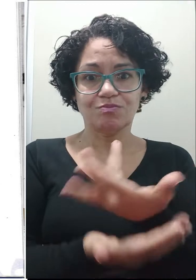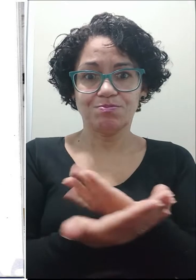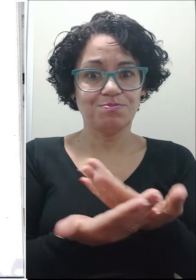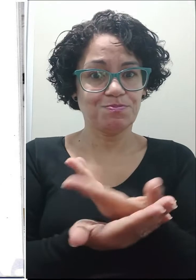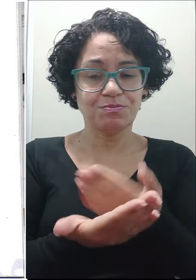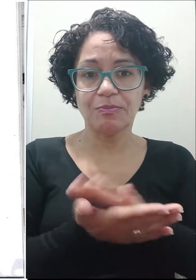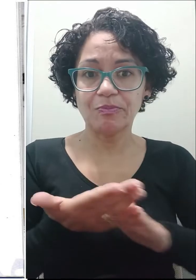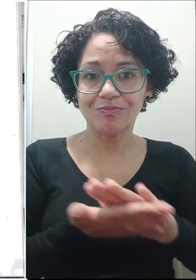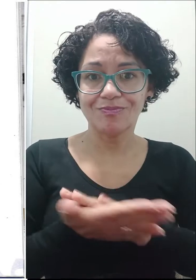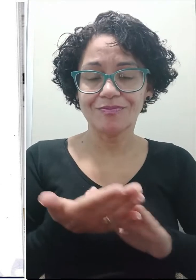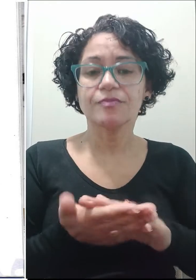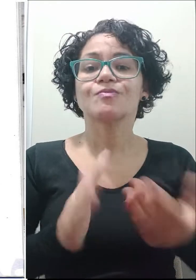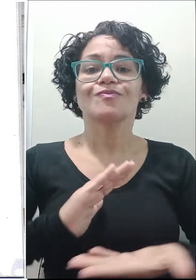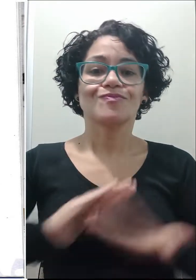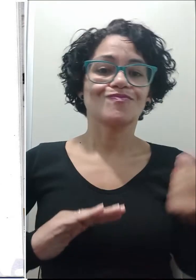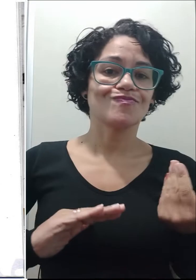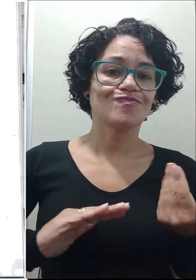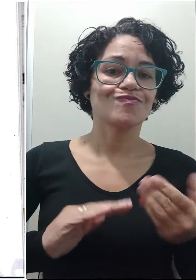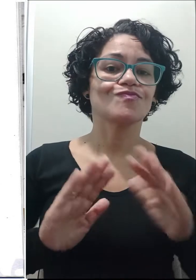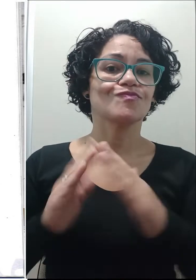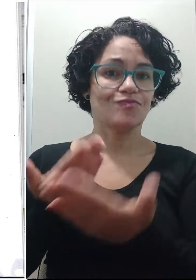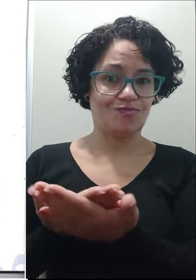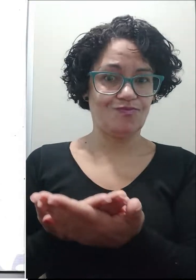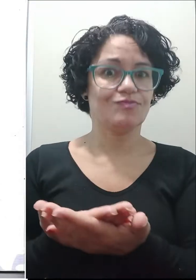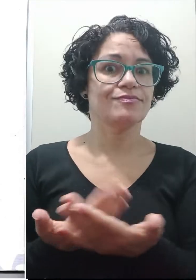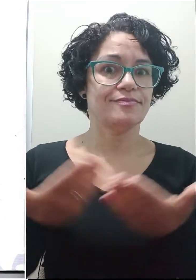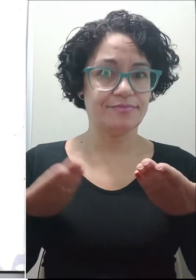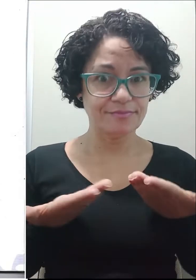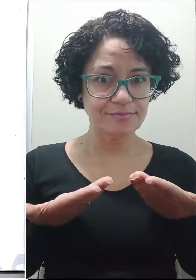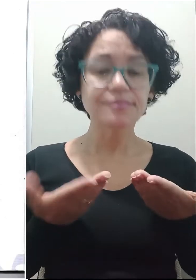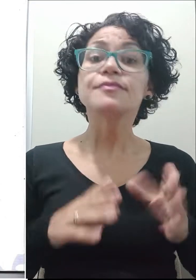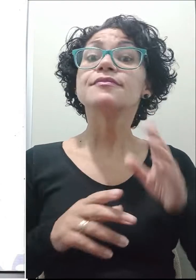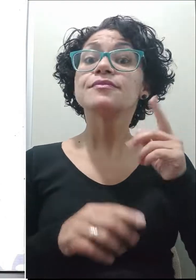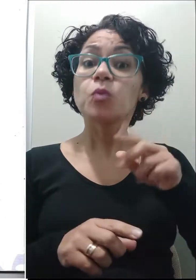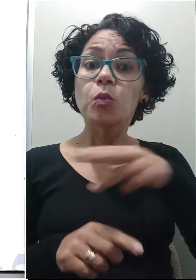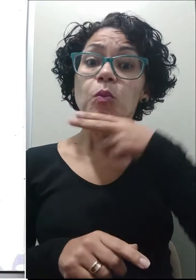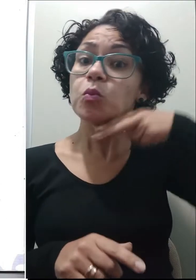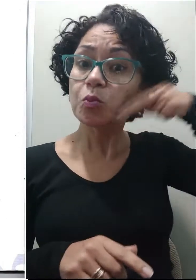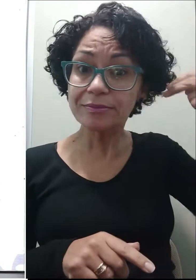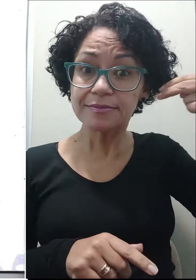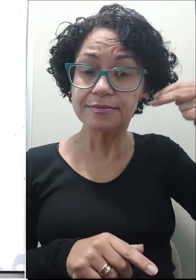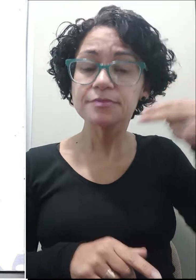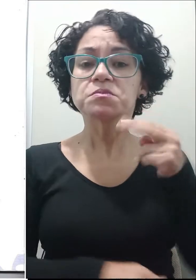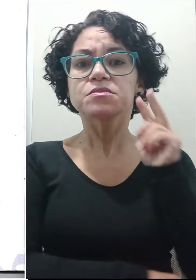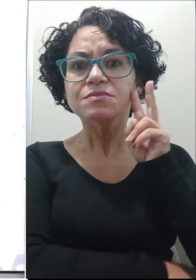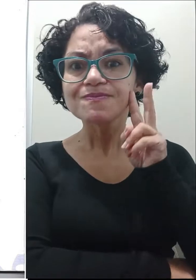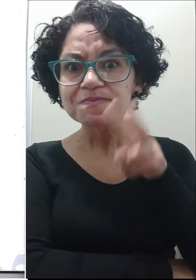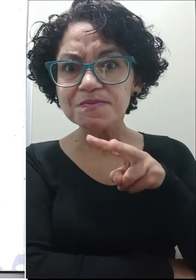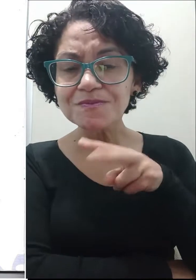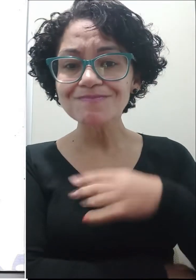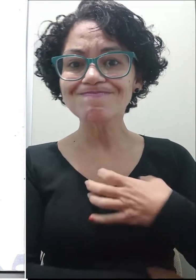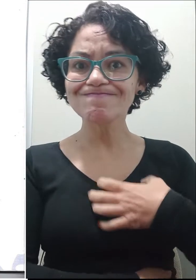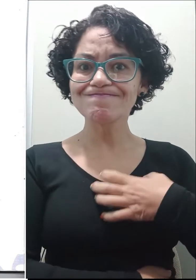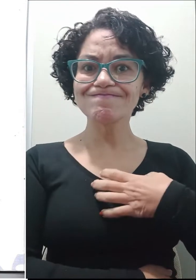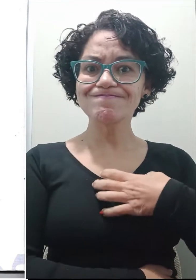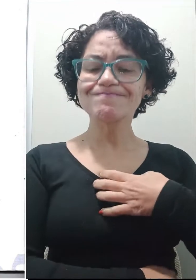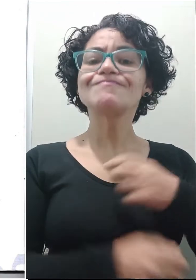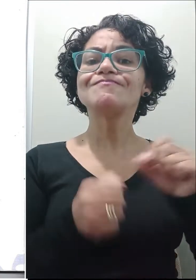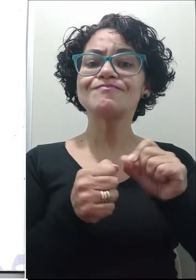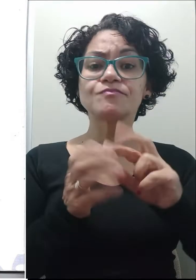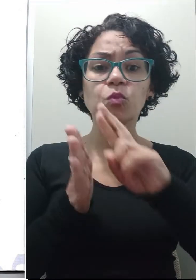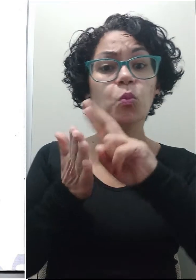eram excluídos da educação básica. Então, interessada em alfabetizar esses surdos,